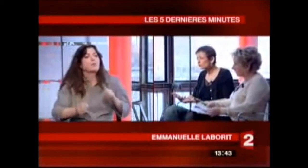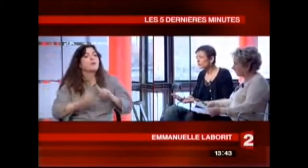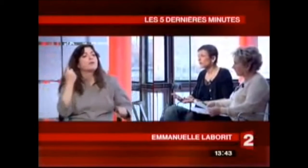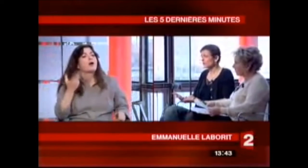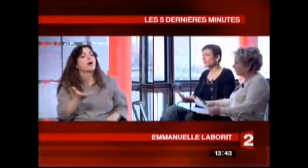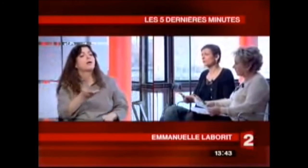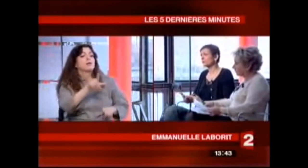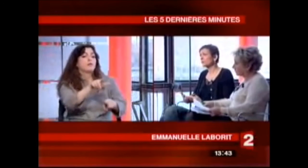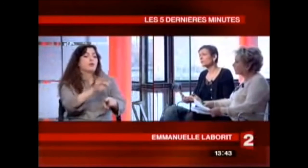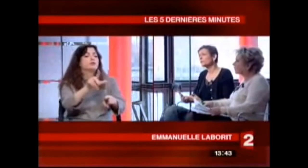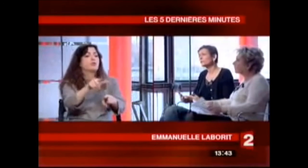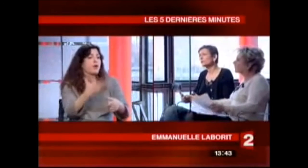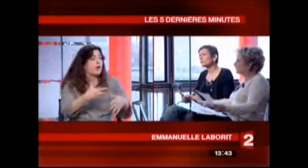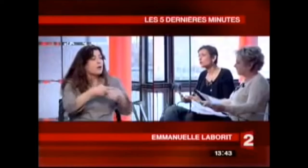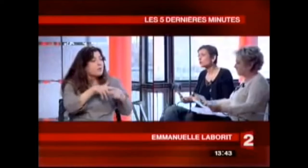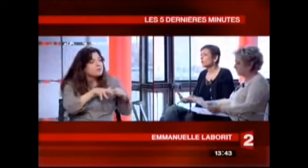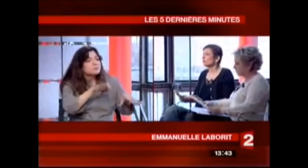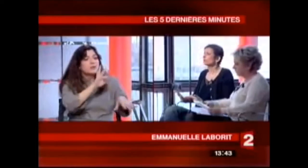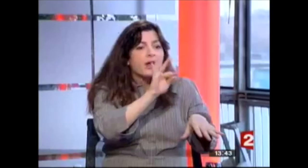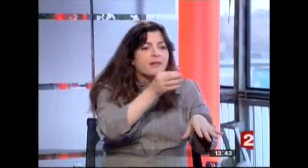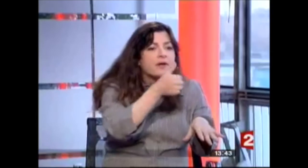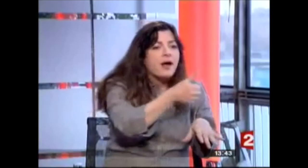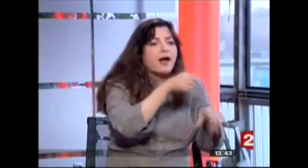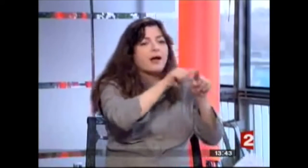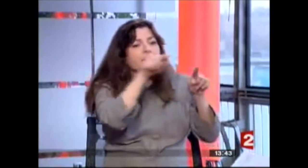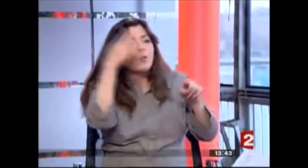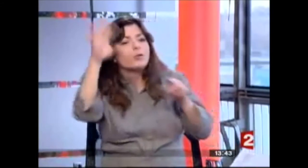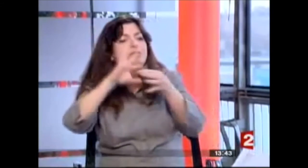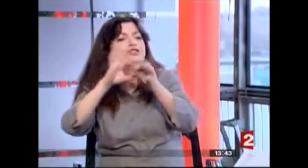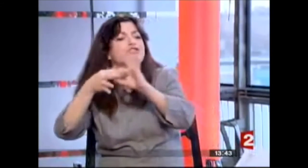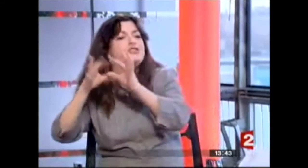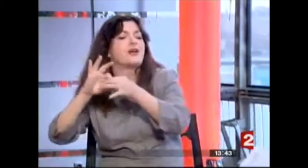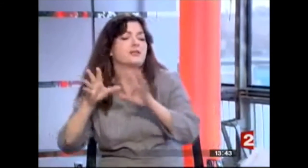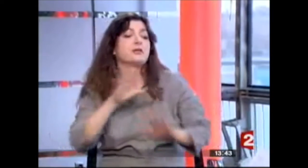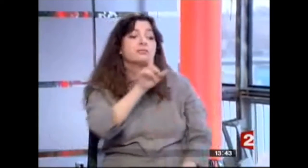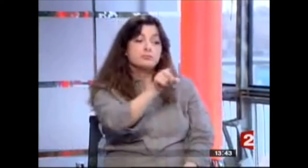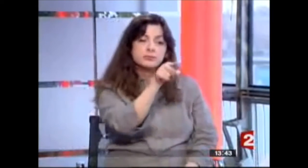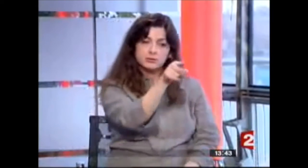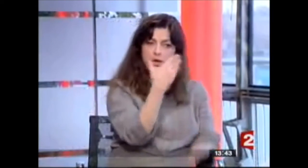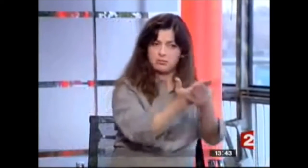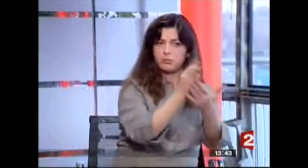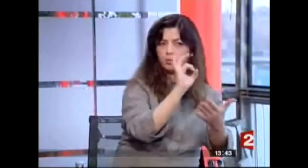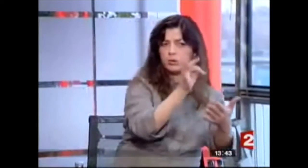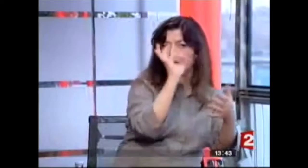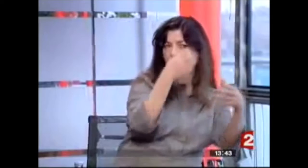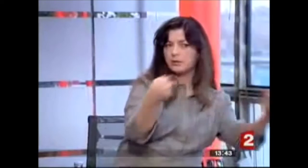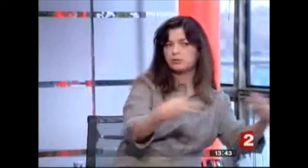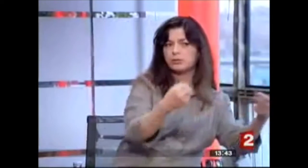C'est très très important pour nous d'être au courant. Donc maintenant, ça commence à se diffuser, même sur TF1 et d'autres chaînes. Mais bon, là, c'est important. C'est